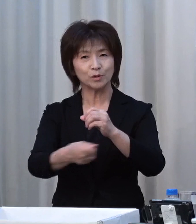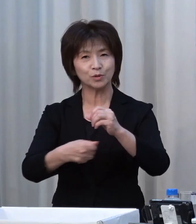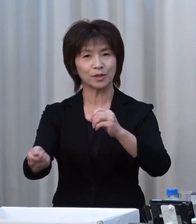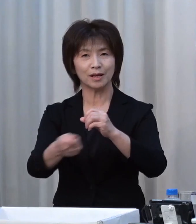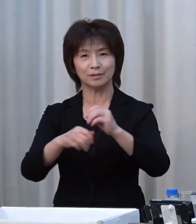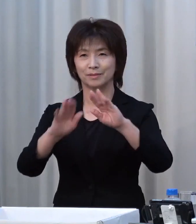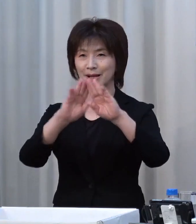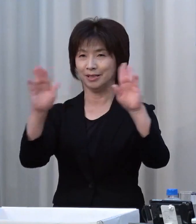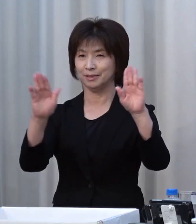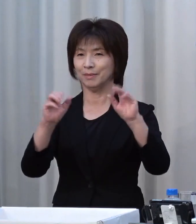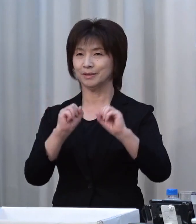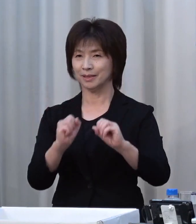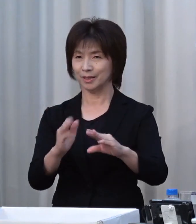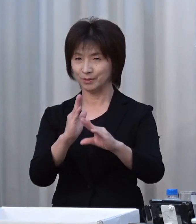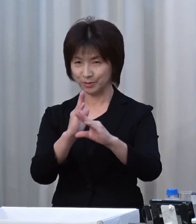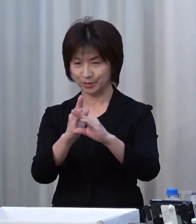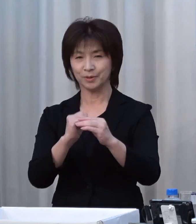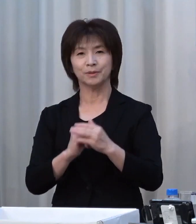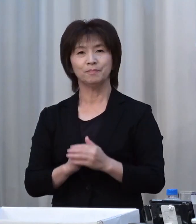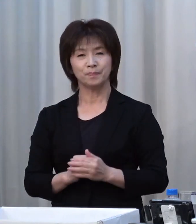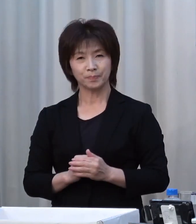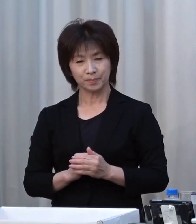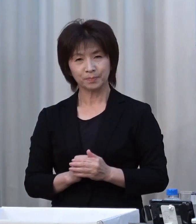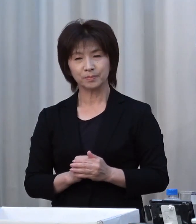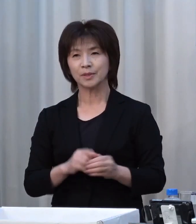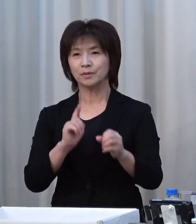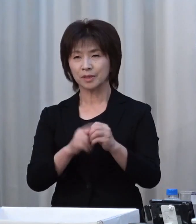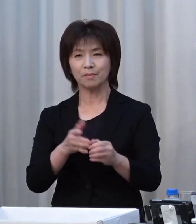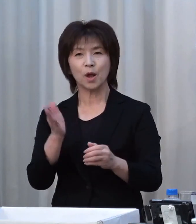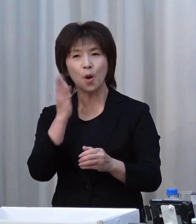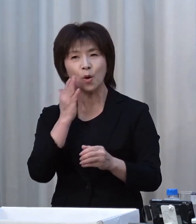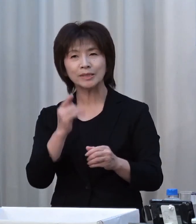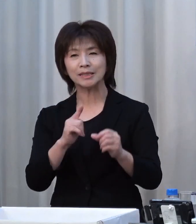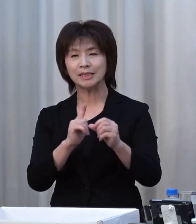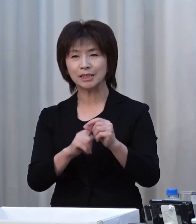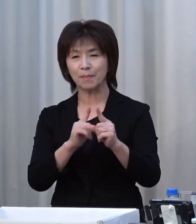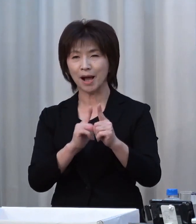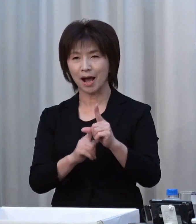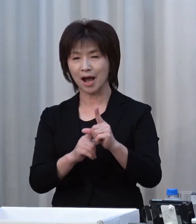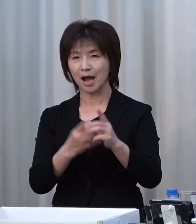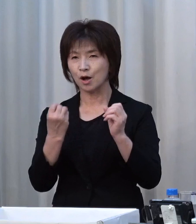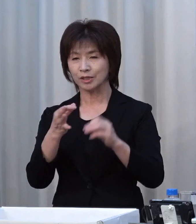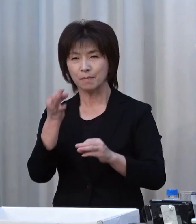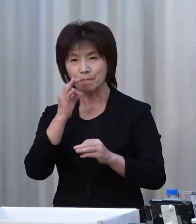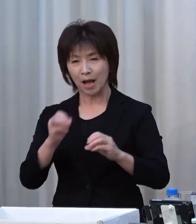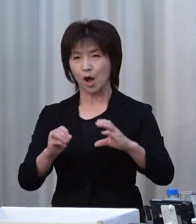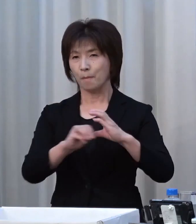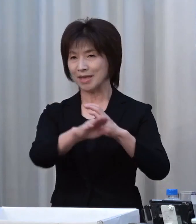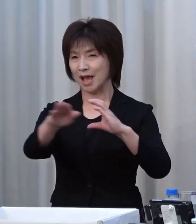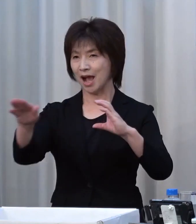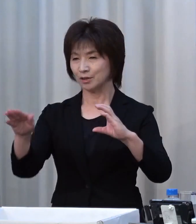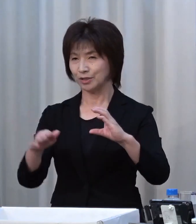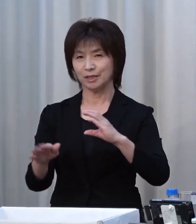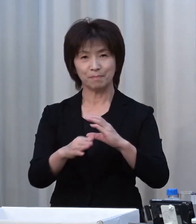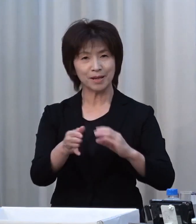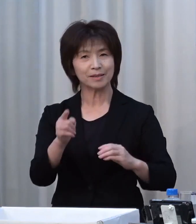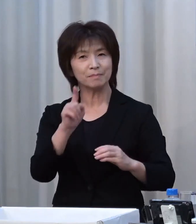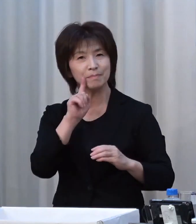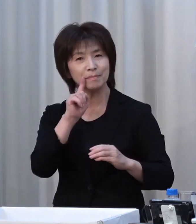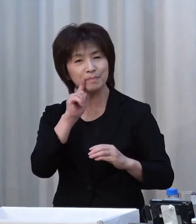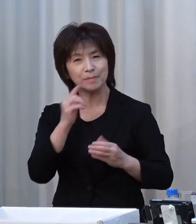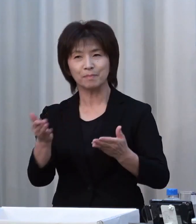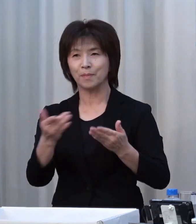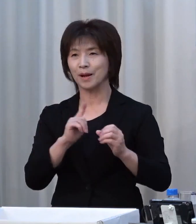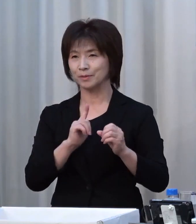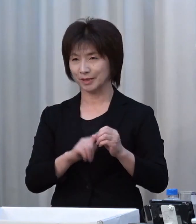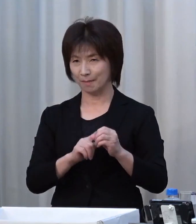が始まっているところでございます。そこで美味しい千葉の新米を PR し皆様に味わっていただくため、今